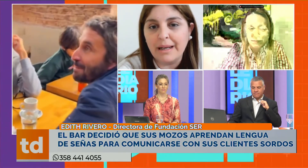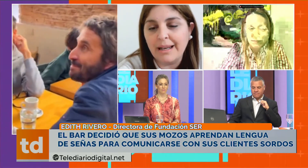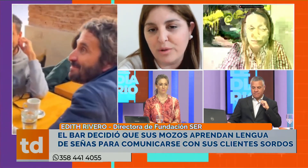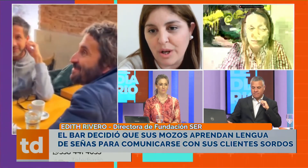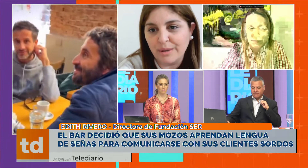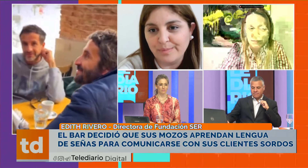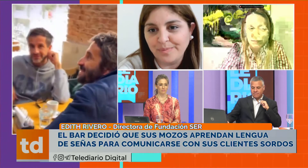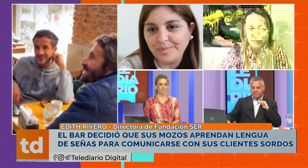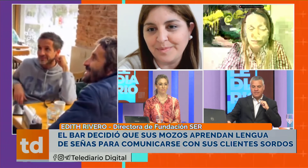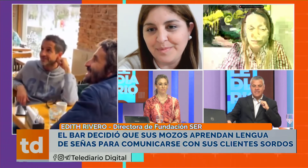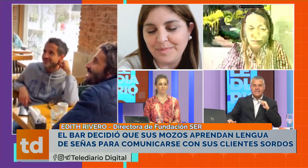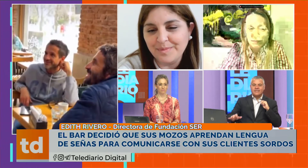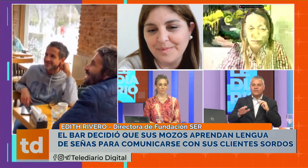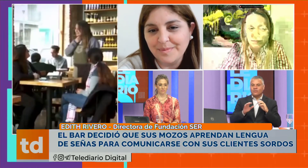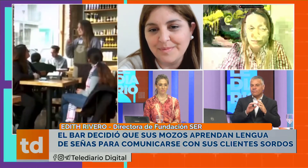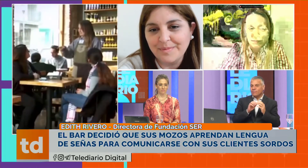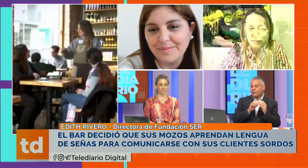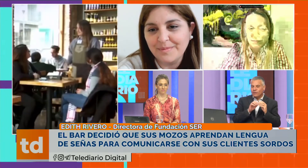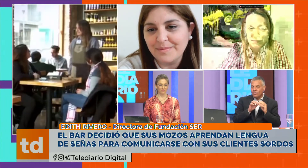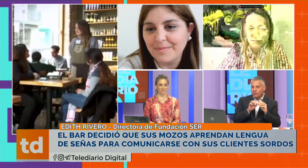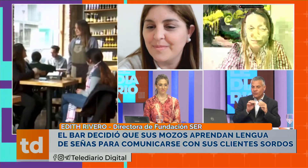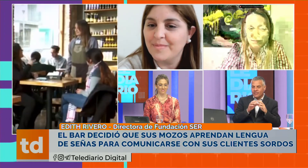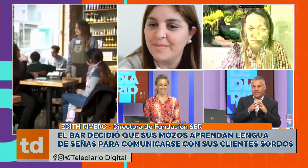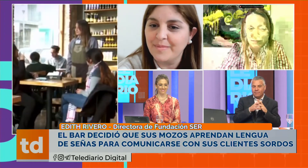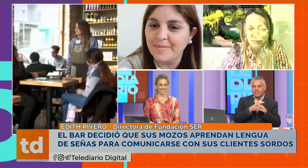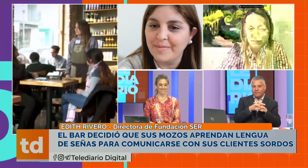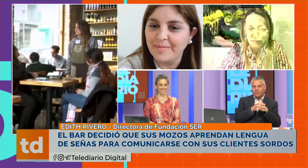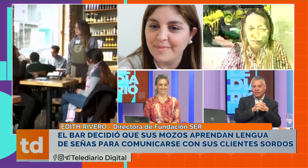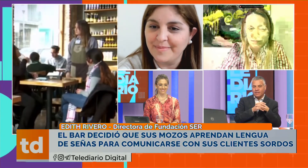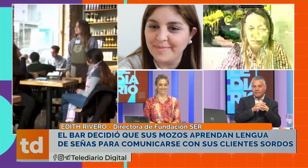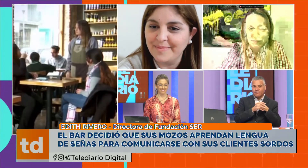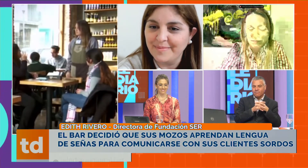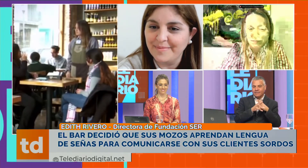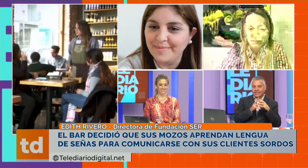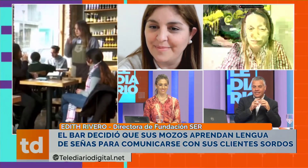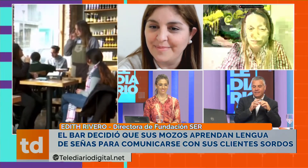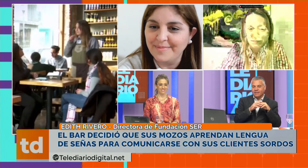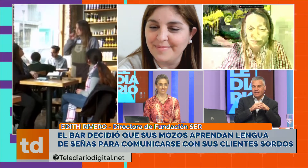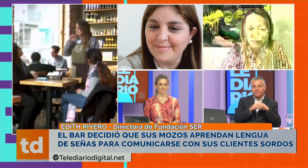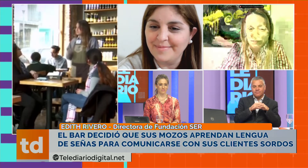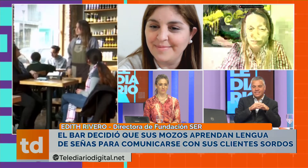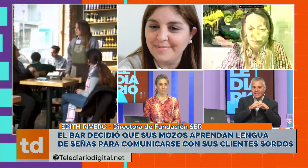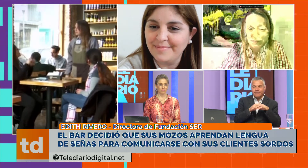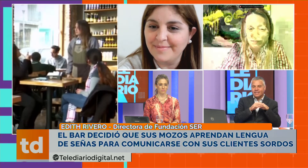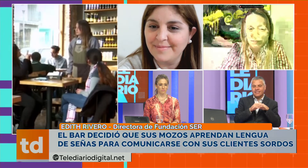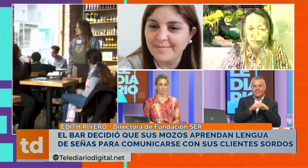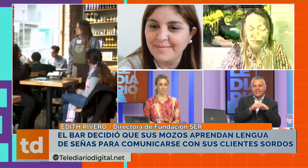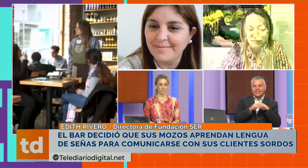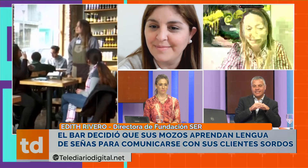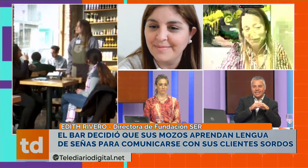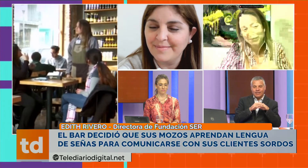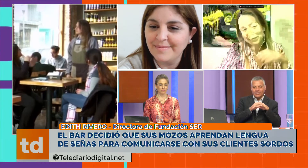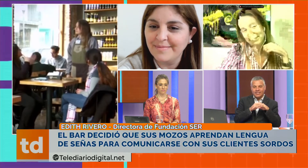hincapié en la intrusión. Yo me voy a correr un poquito de la experiencia formidable del VAR. Edith, ¿te animás,